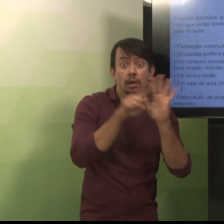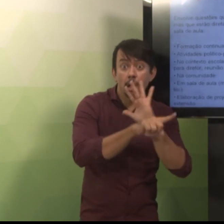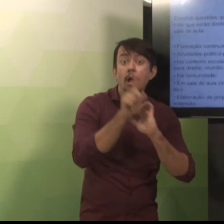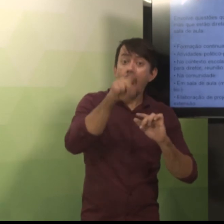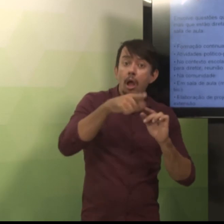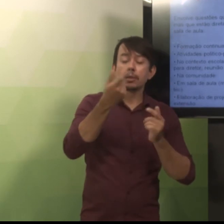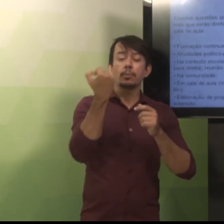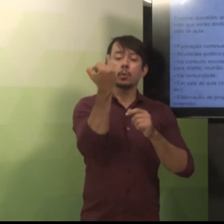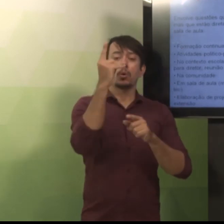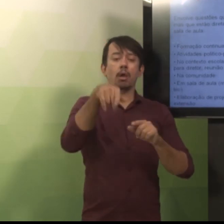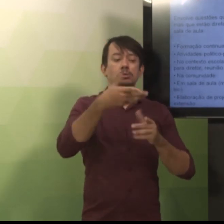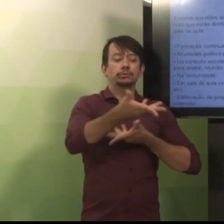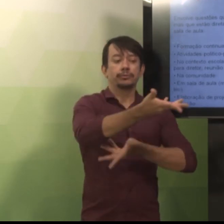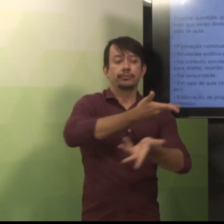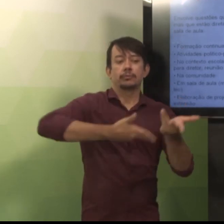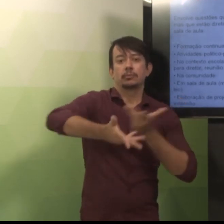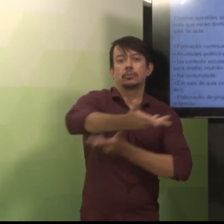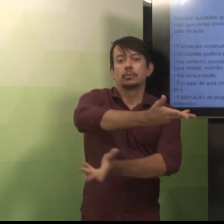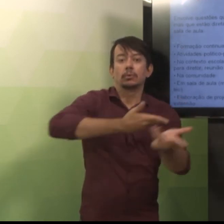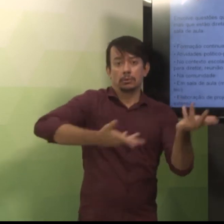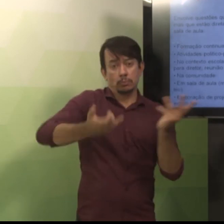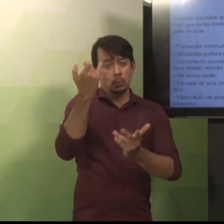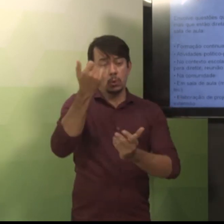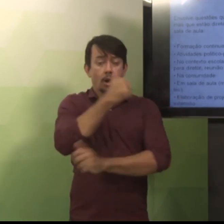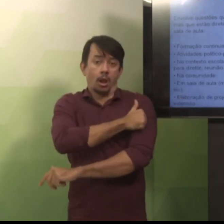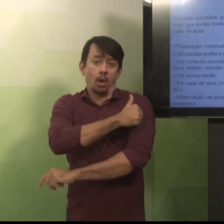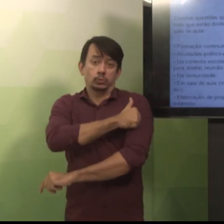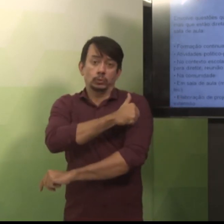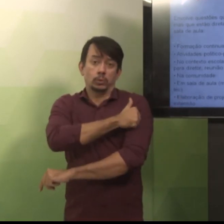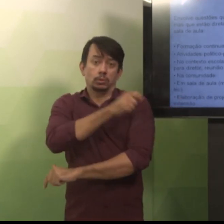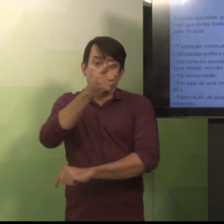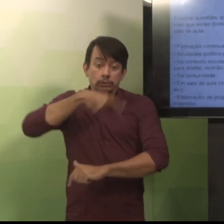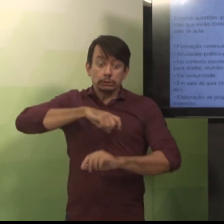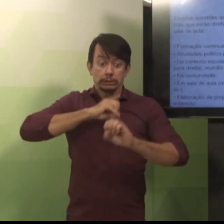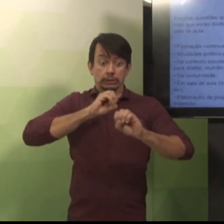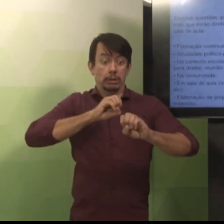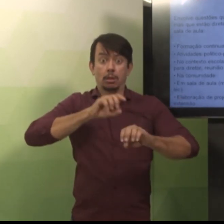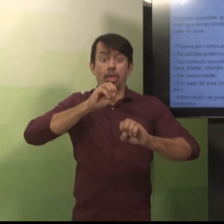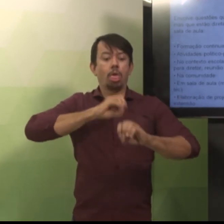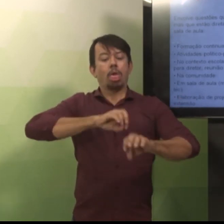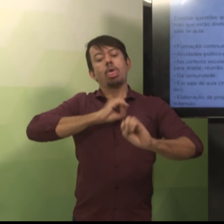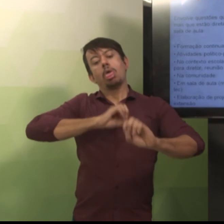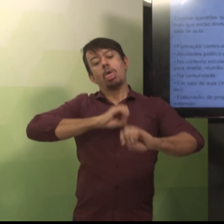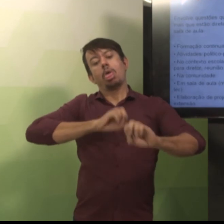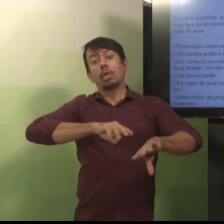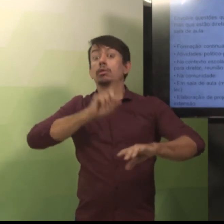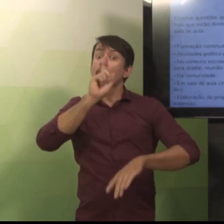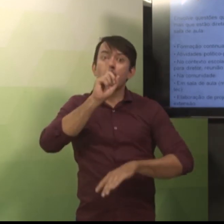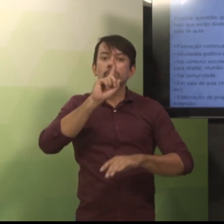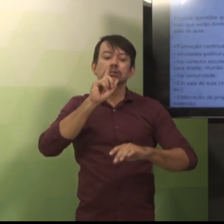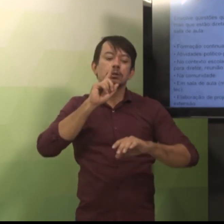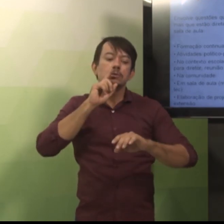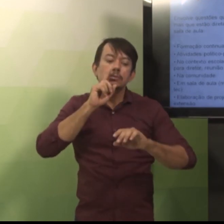muito importante. Isso é mediação. Faça essa interação com os alunos. Porque não é somente ensinar.